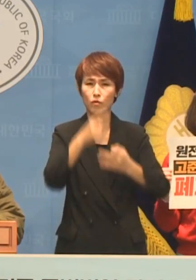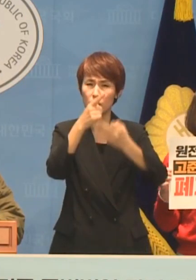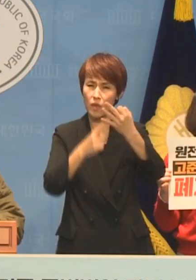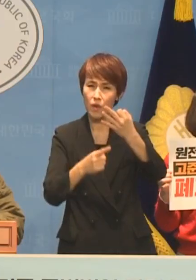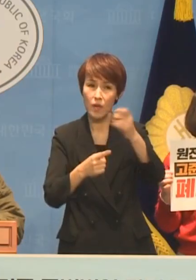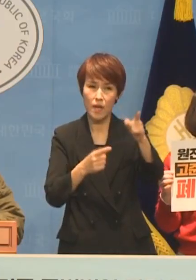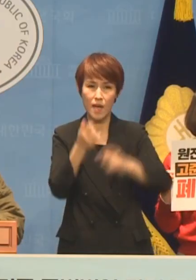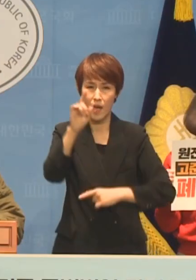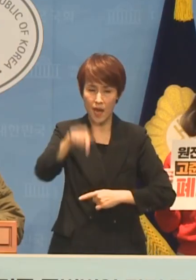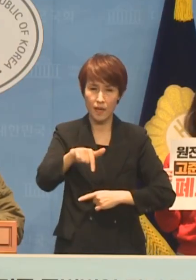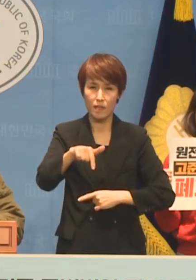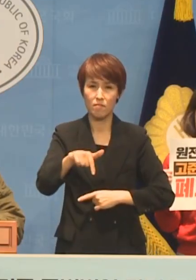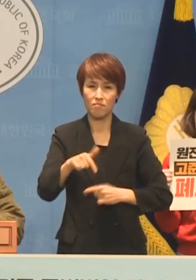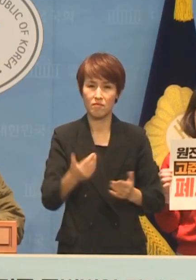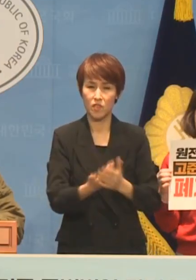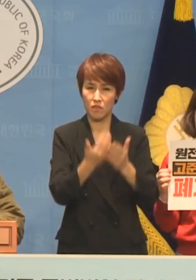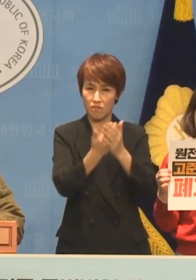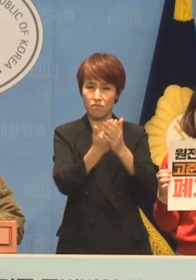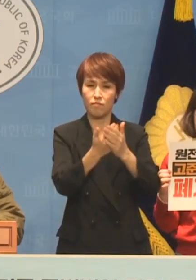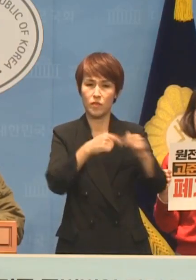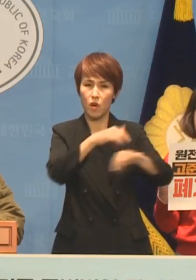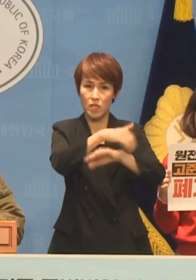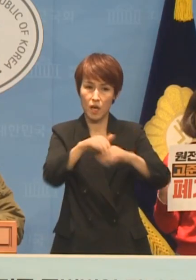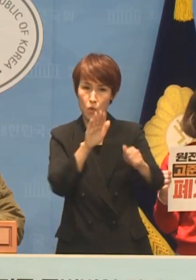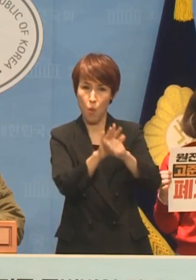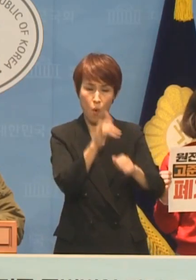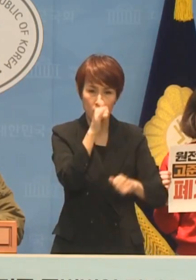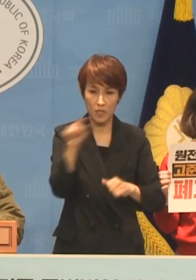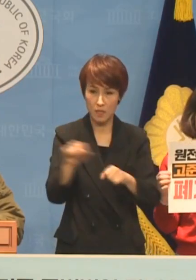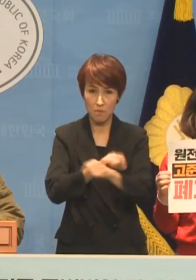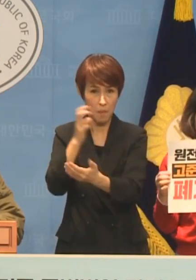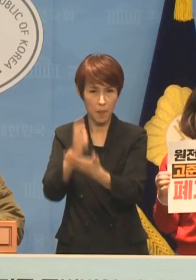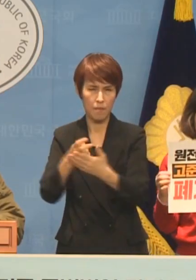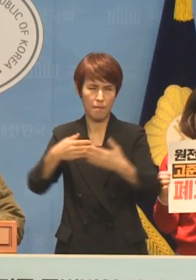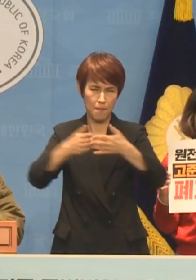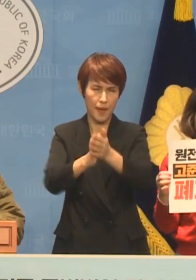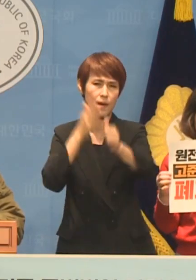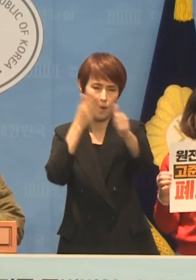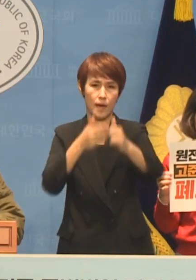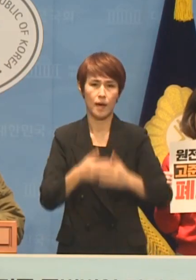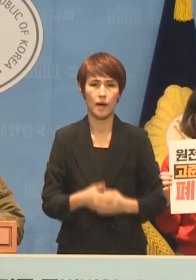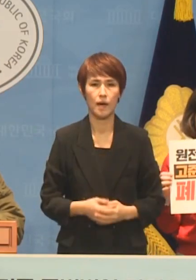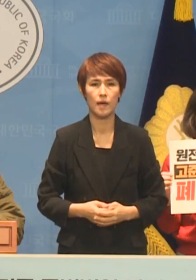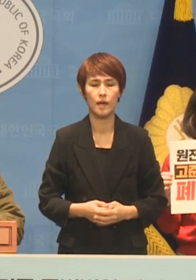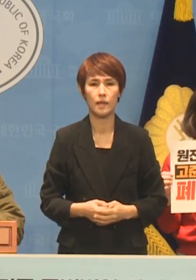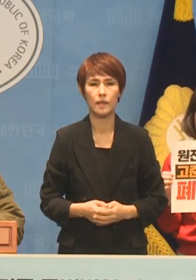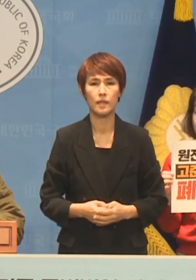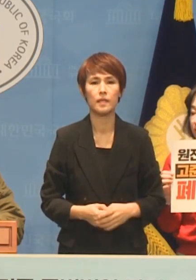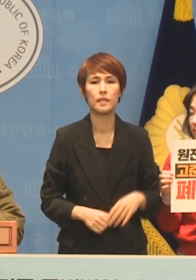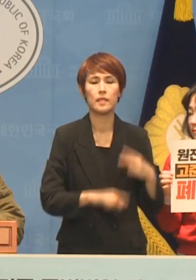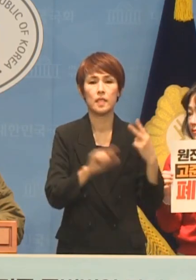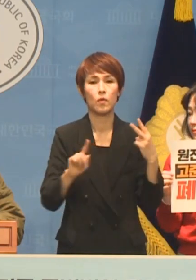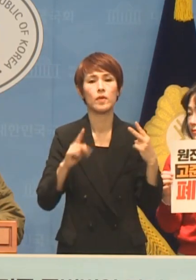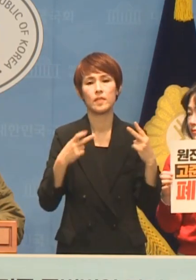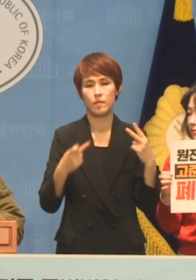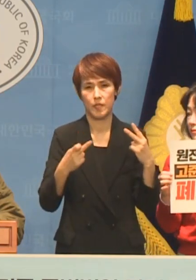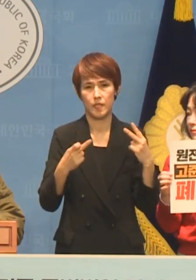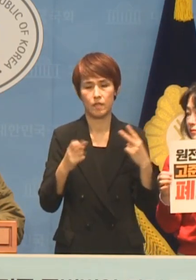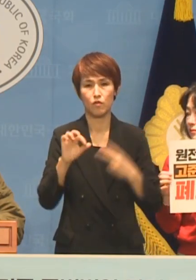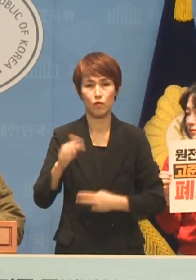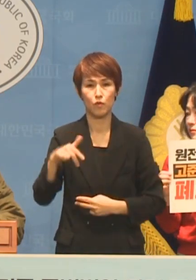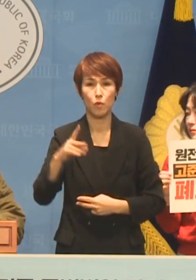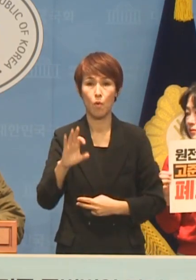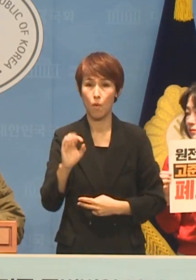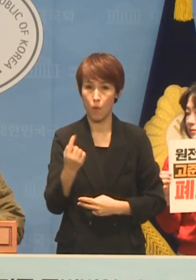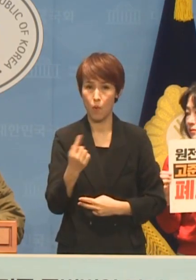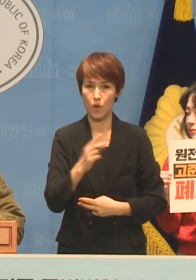윤석열의 핵진흥 정책 도와주는 고준희 특별법안 즉각 폐기하라. 2025년 2월 12일 윤종호 의원